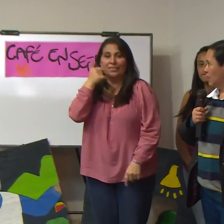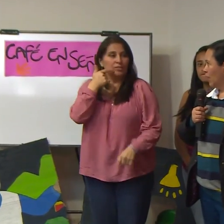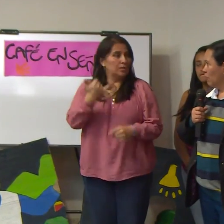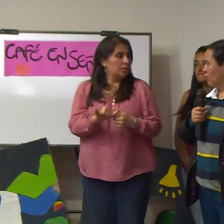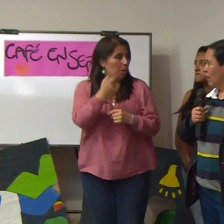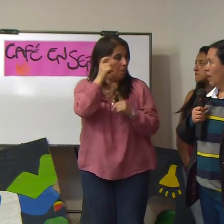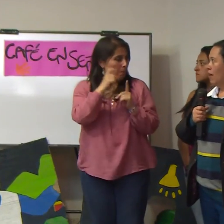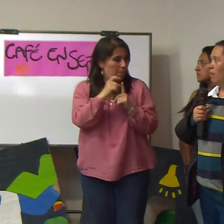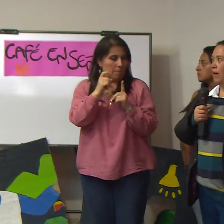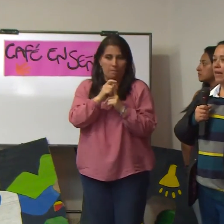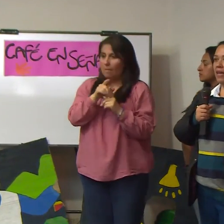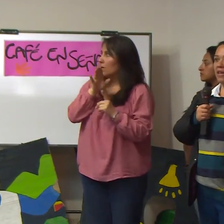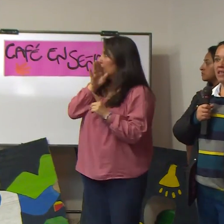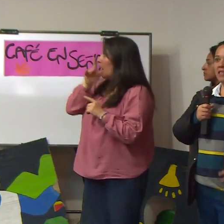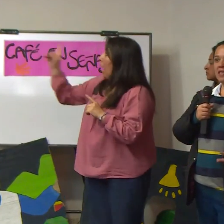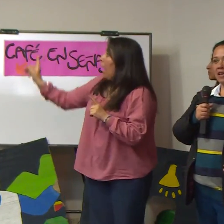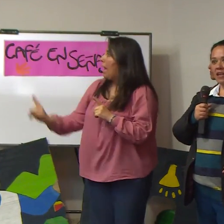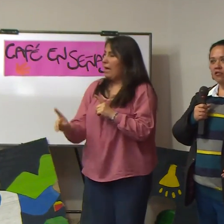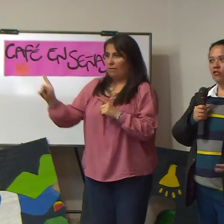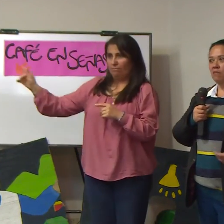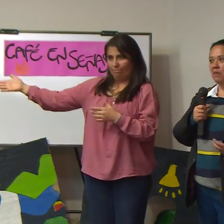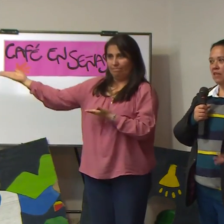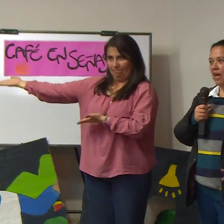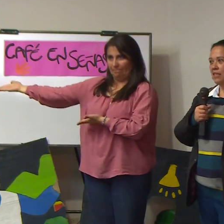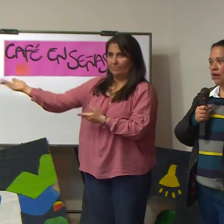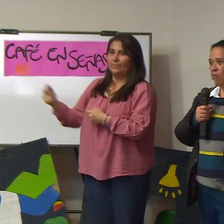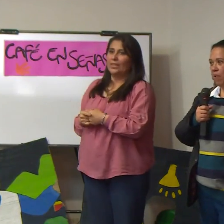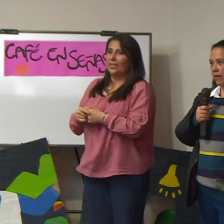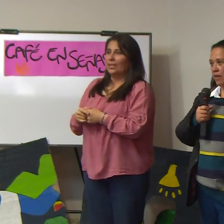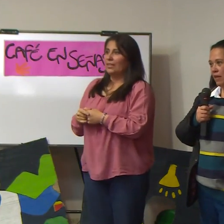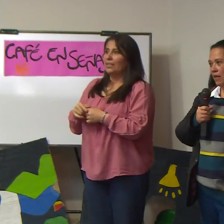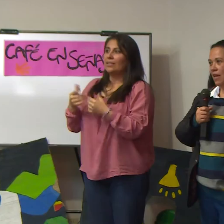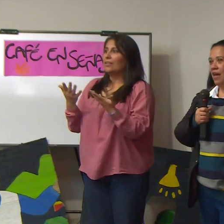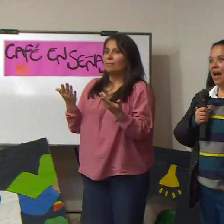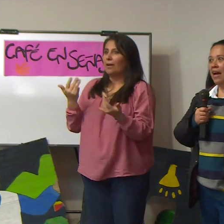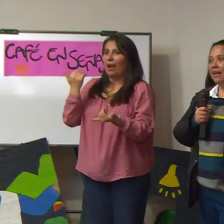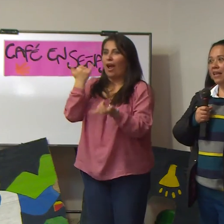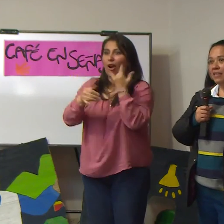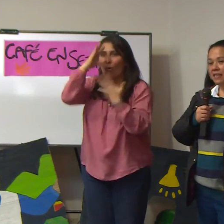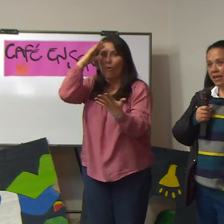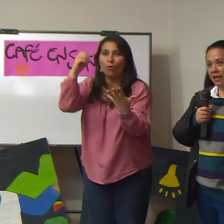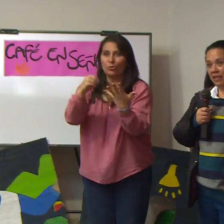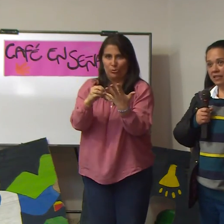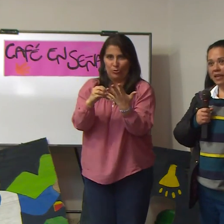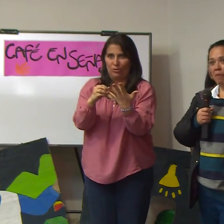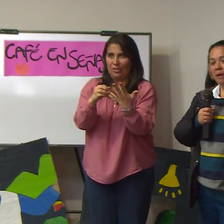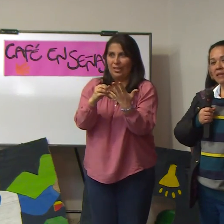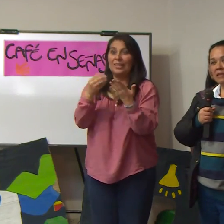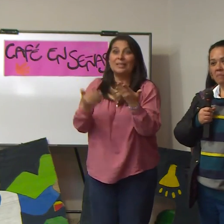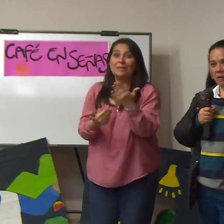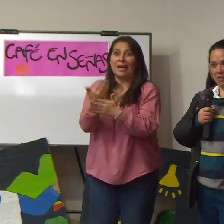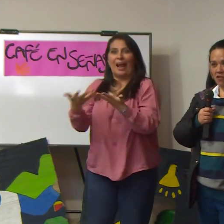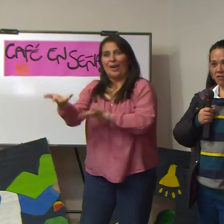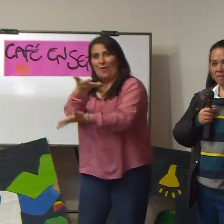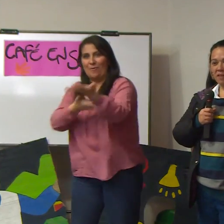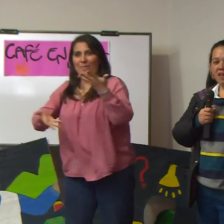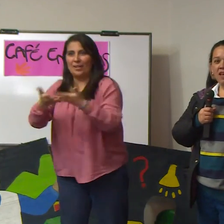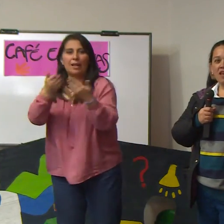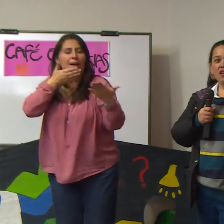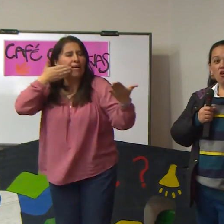Charol para que ella cierre y nos invite a ese compartir, agradecerles la participación y